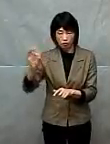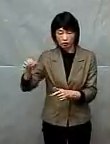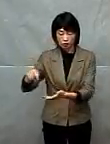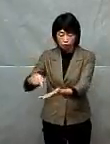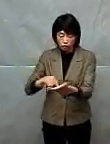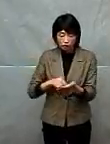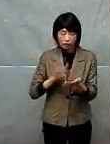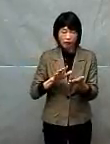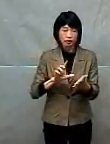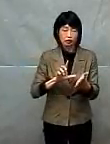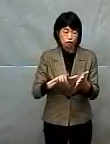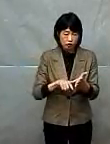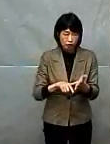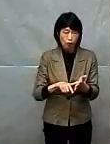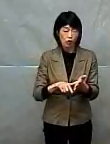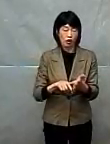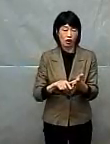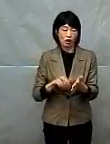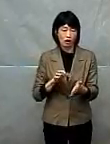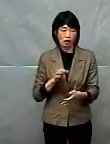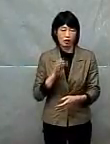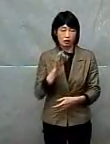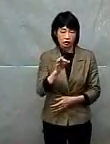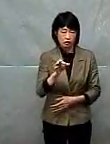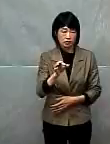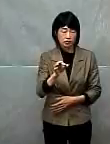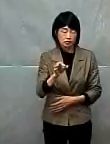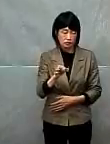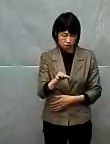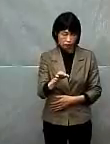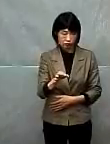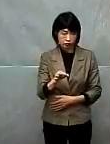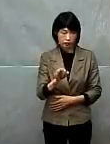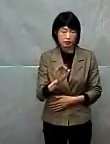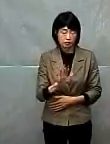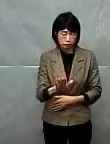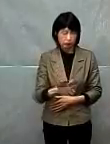いをしていたということであります。